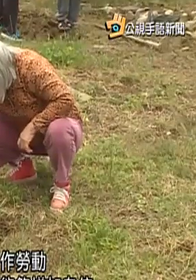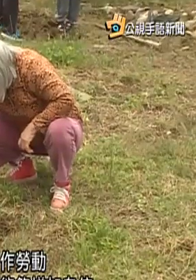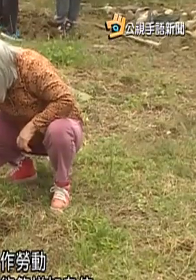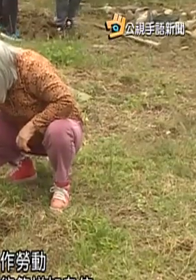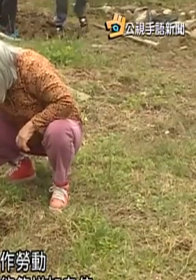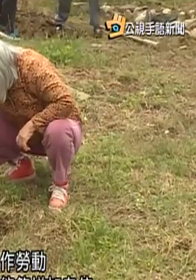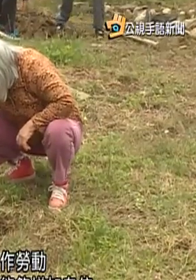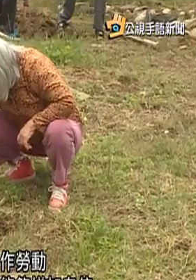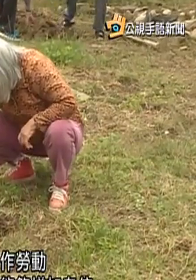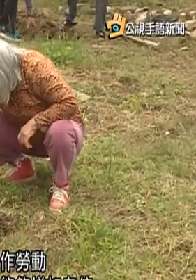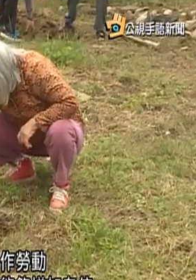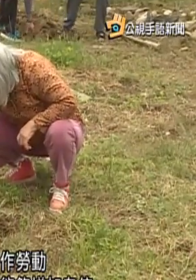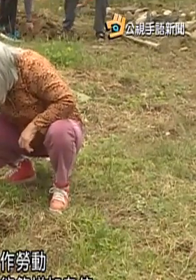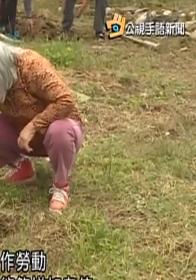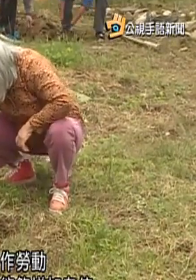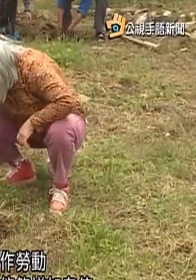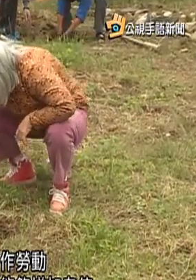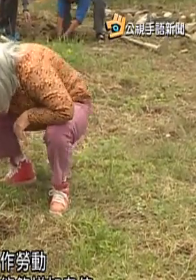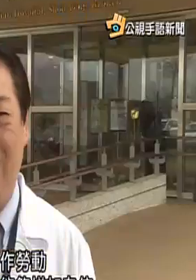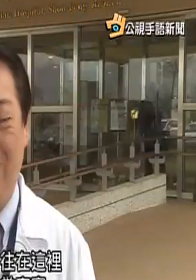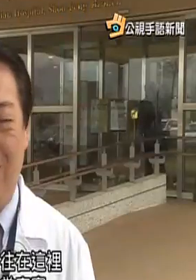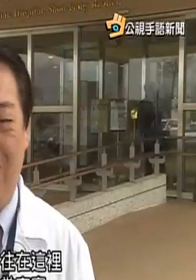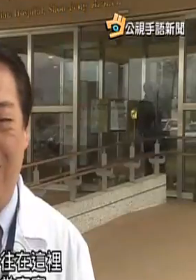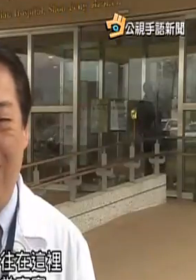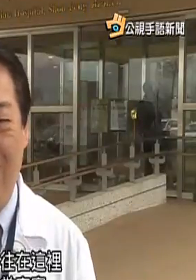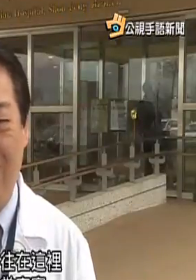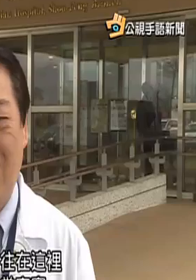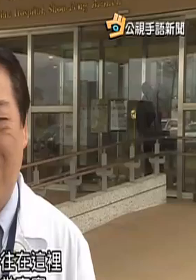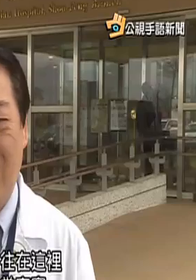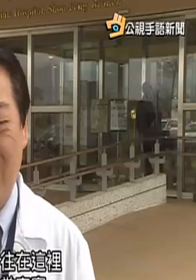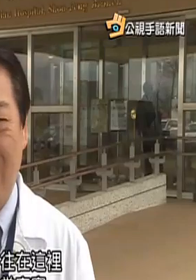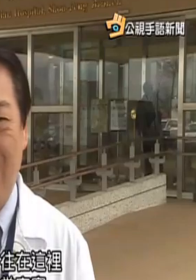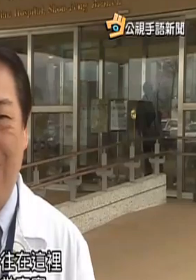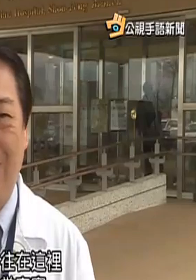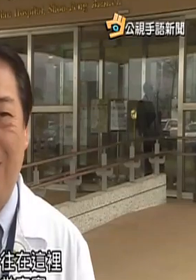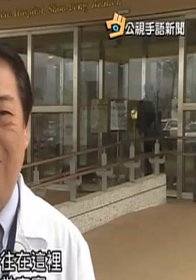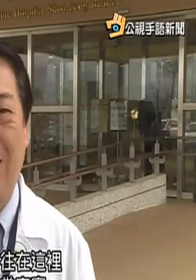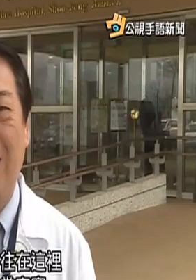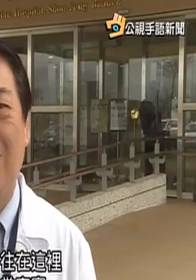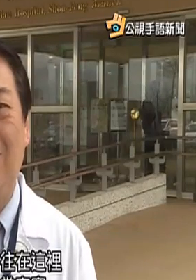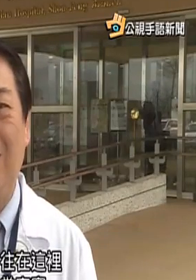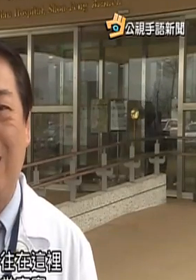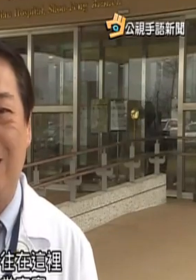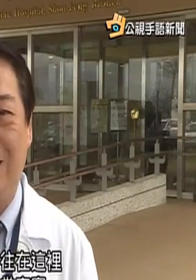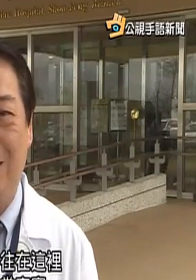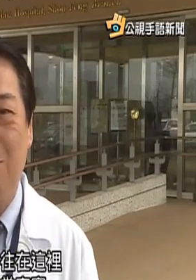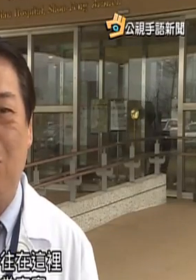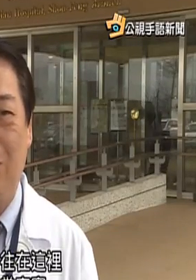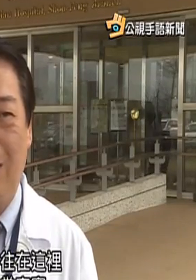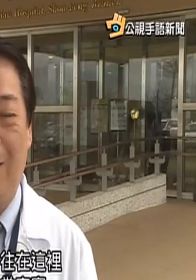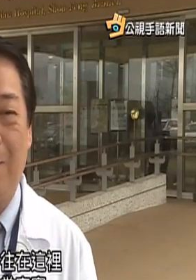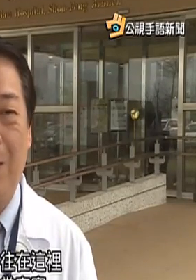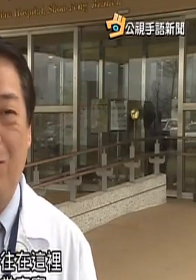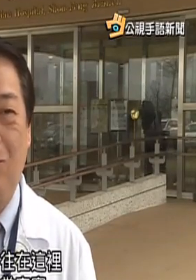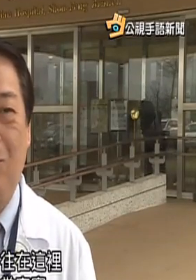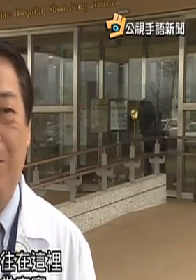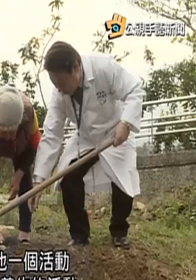收成，更能够增加自信。 老年人呢，他往往在这里是会感到很非常的寂寞了哈。如果我们给